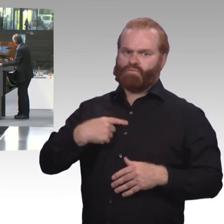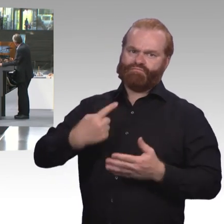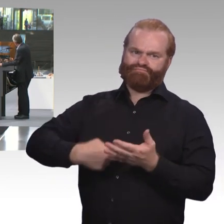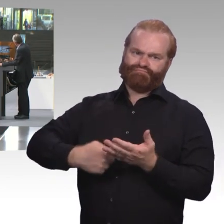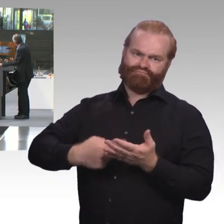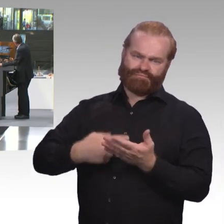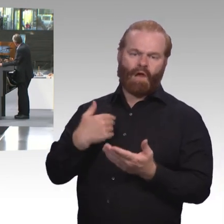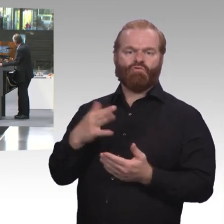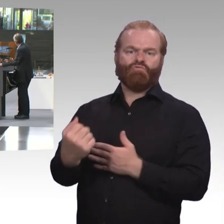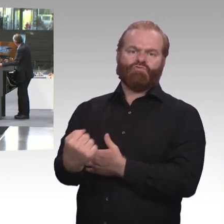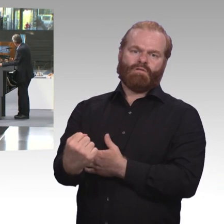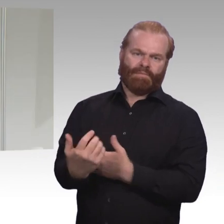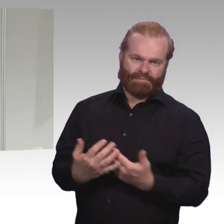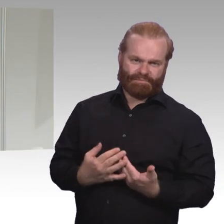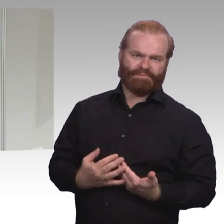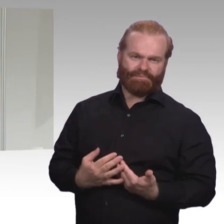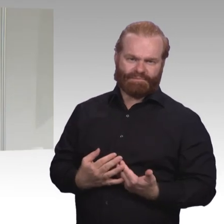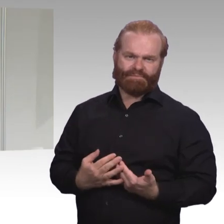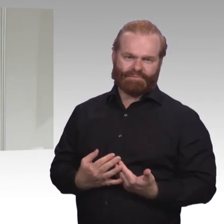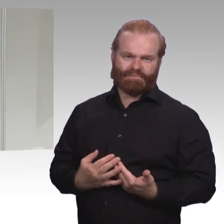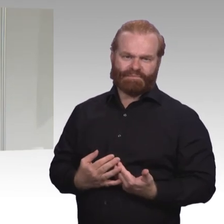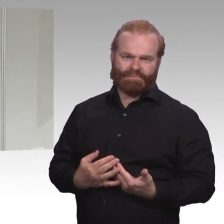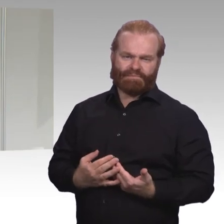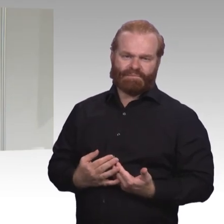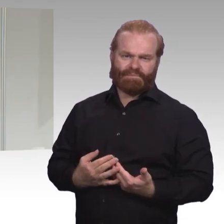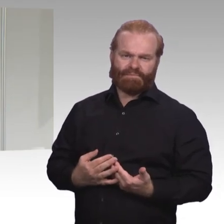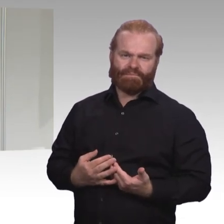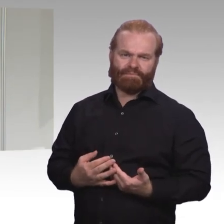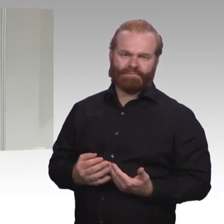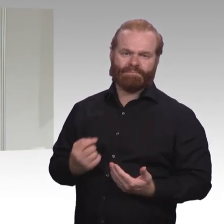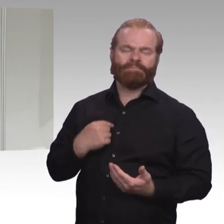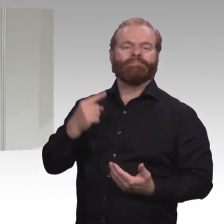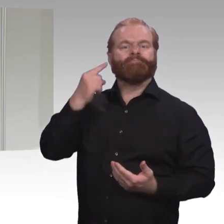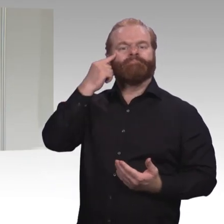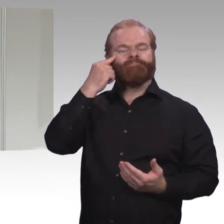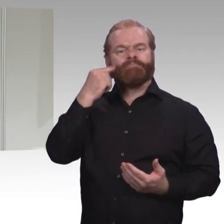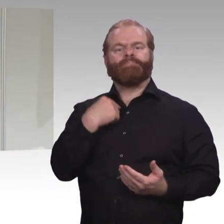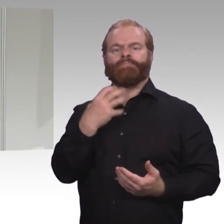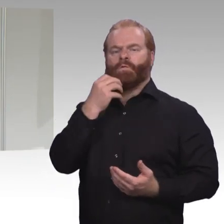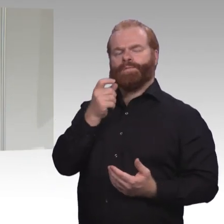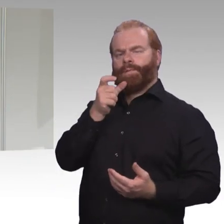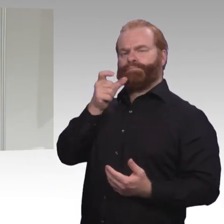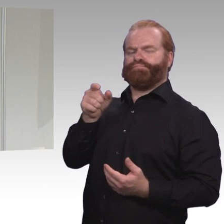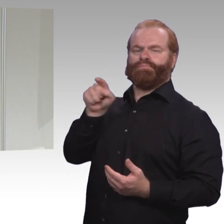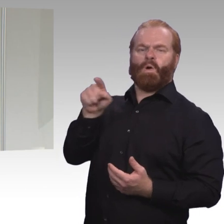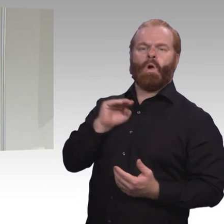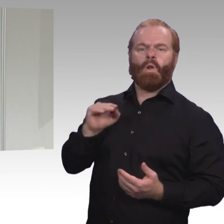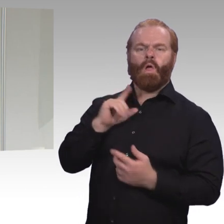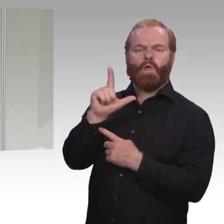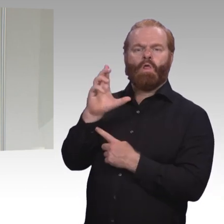an den Kollegen Lukassen ein Wort nur richten darf. Der Sozialdemokrat Paul Löbe, ein